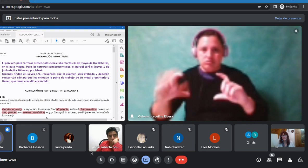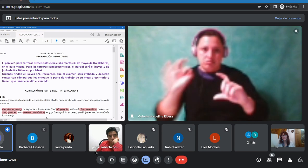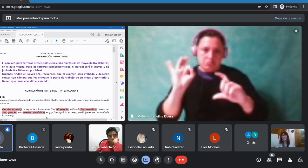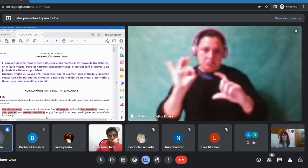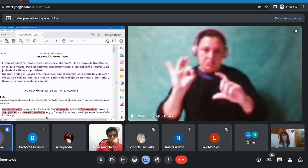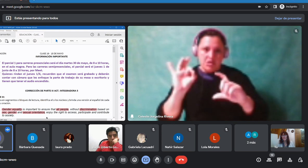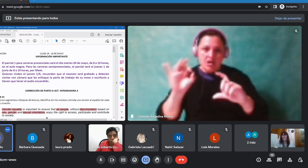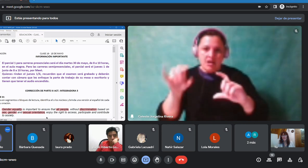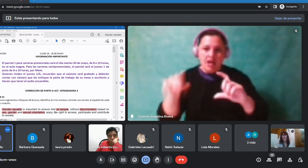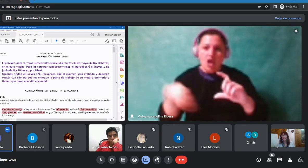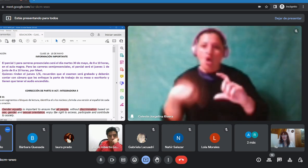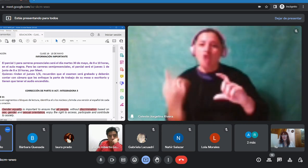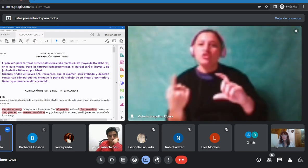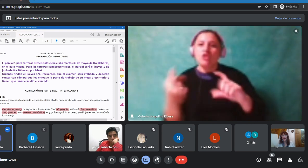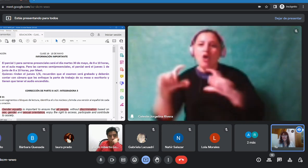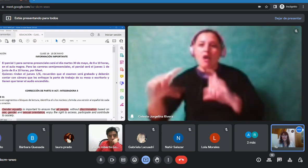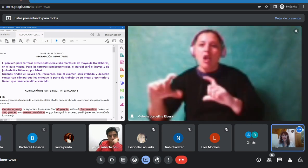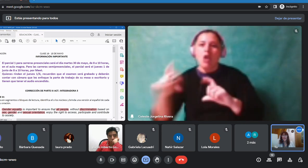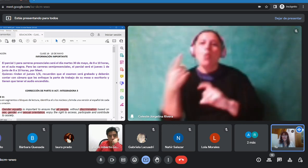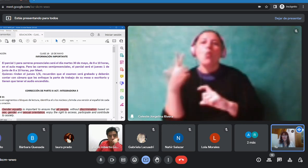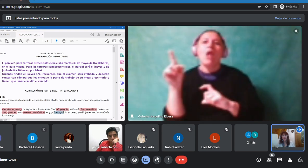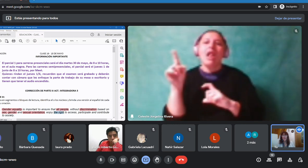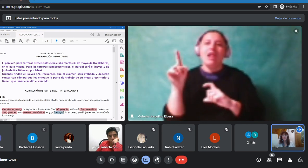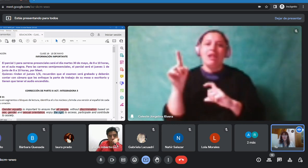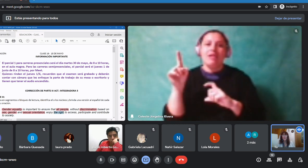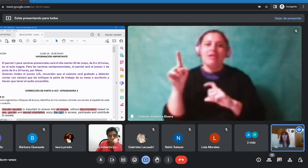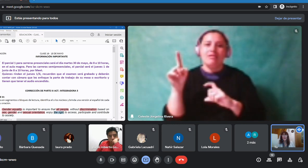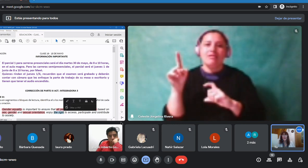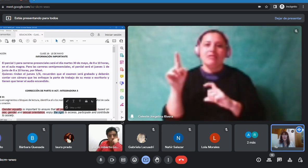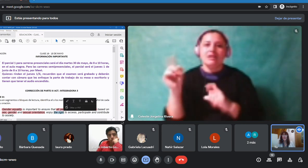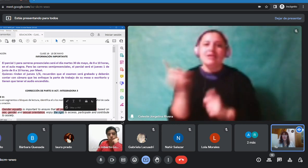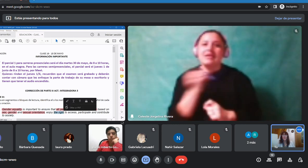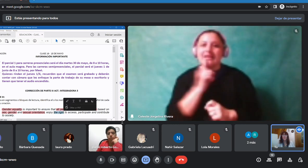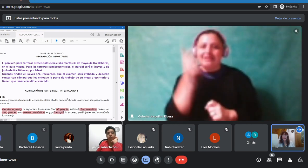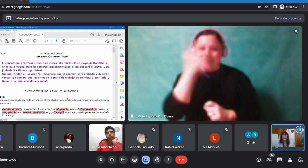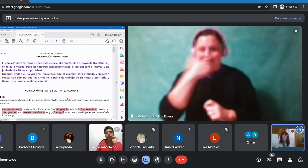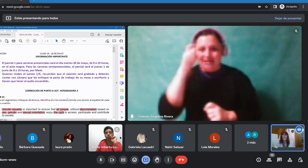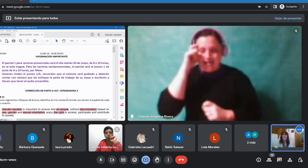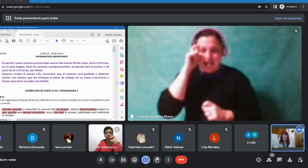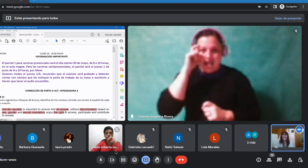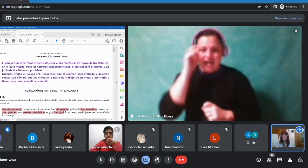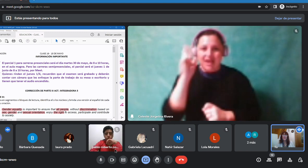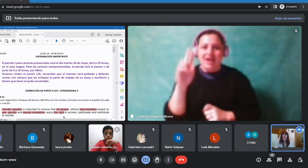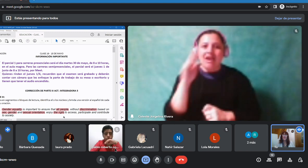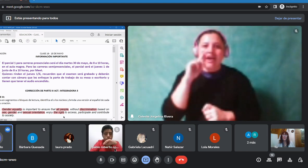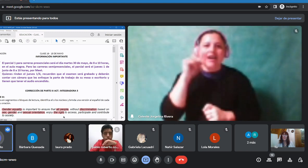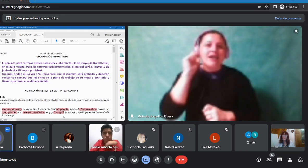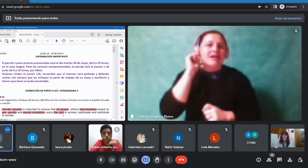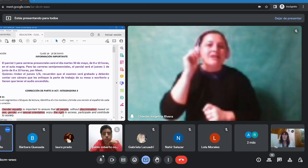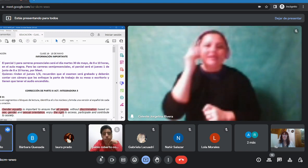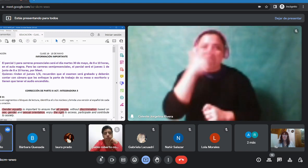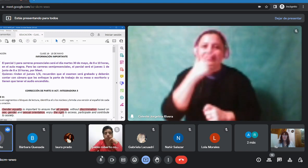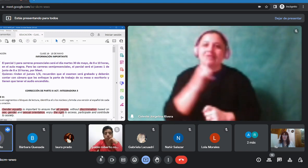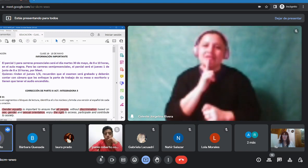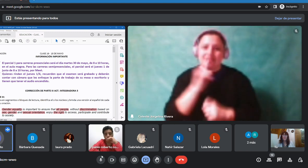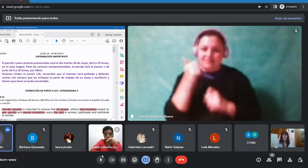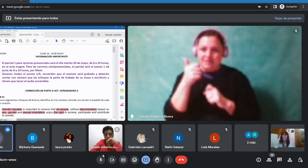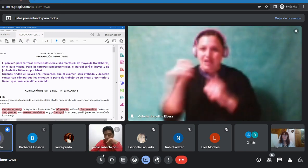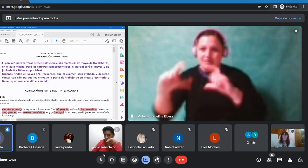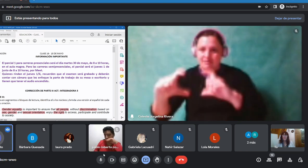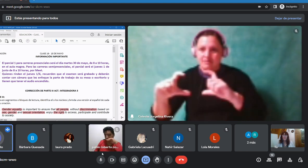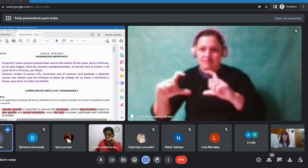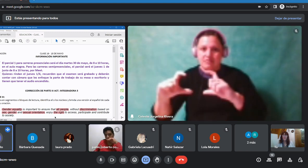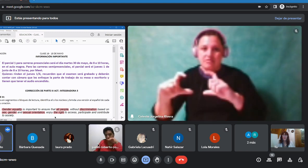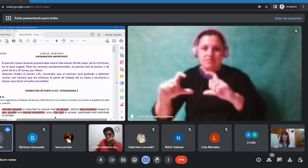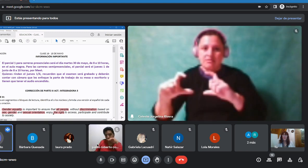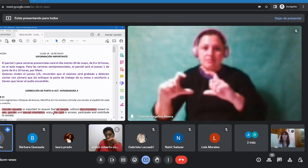Enjoy the right. The right. Ahí tenemos el otro bloque. The right, ¿sí? Ahí, enjoy, ¿qué es lo